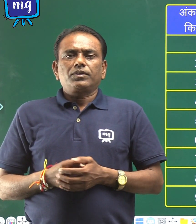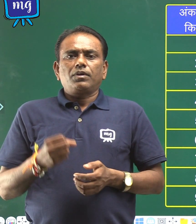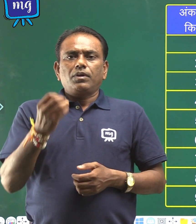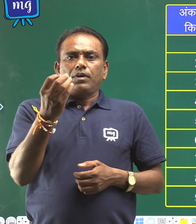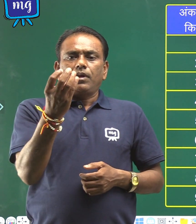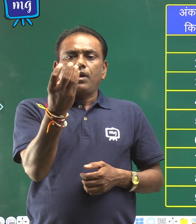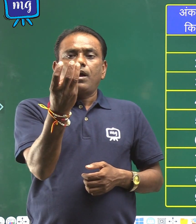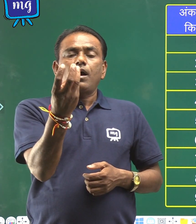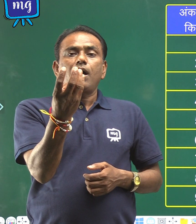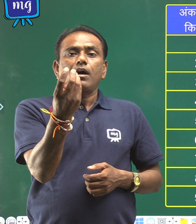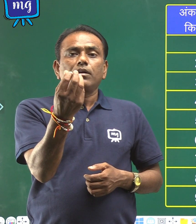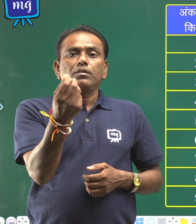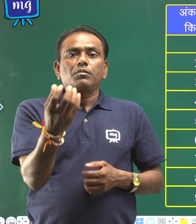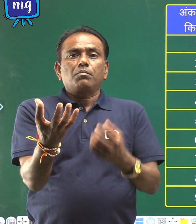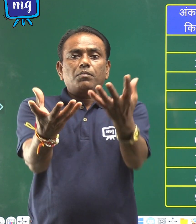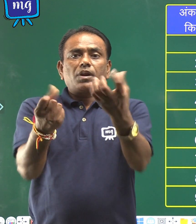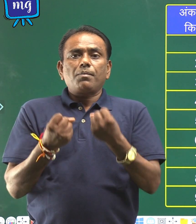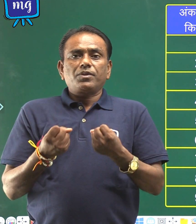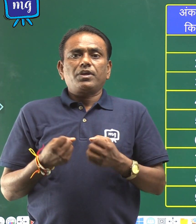अंक प्राप्त किए गए,